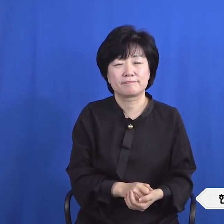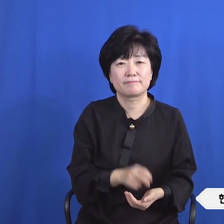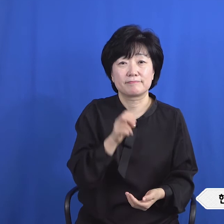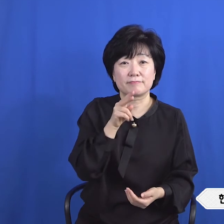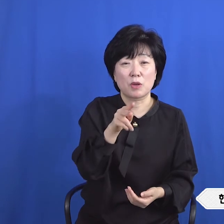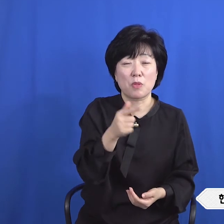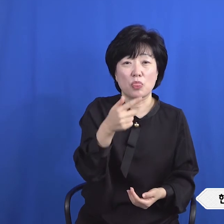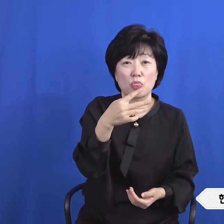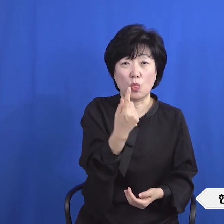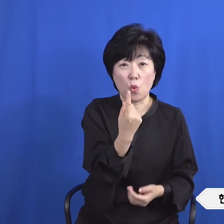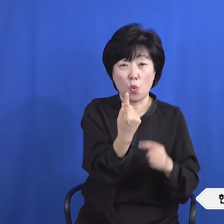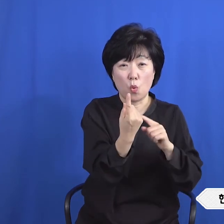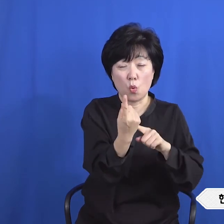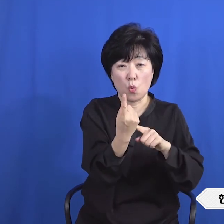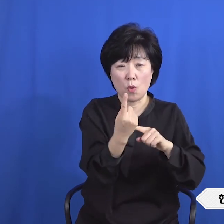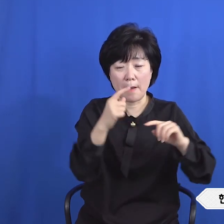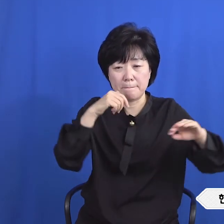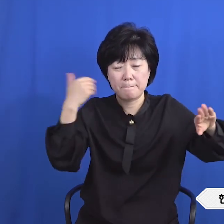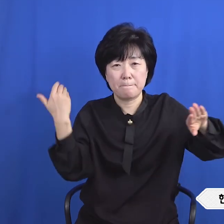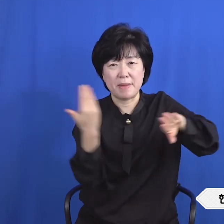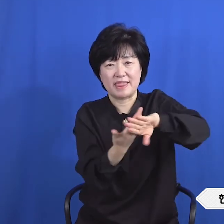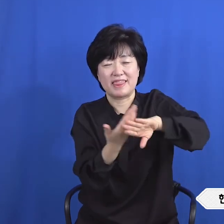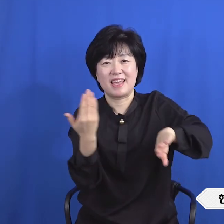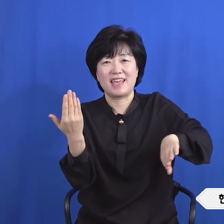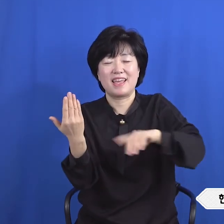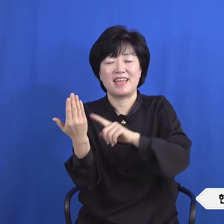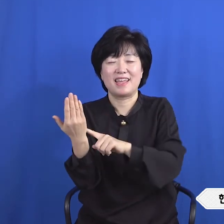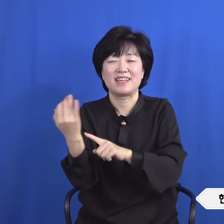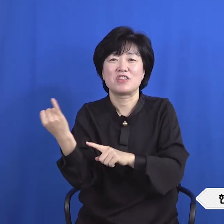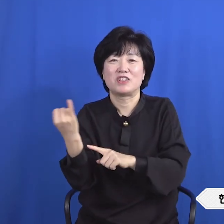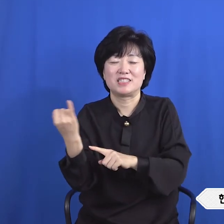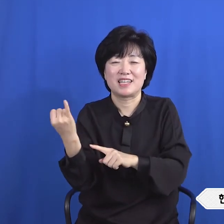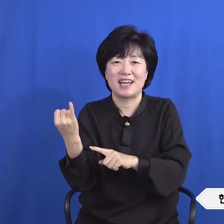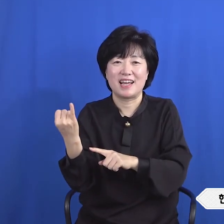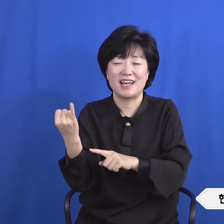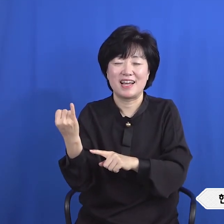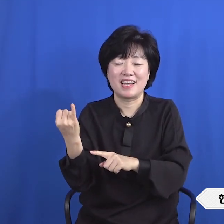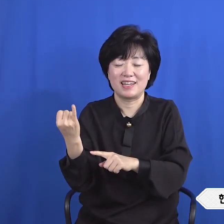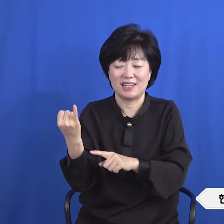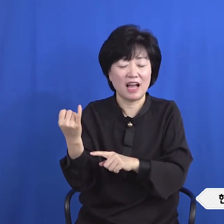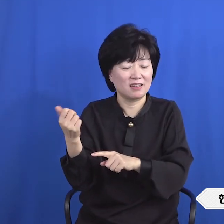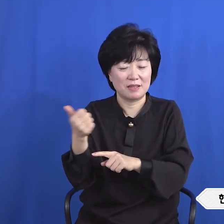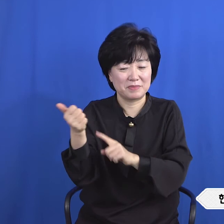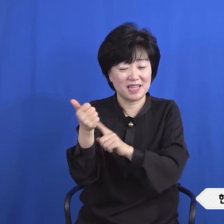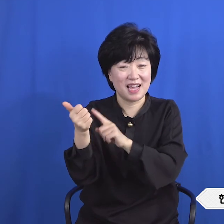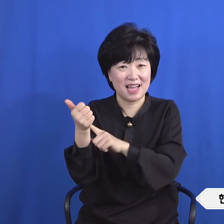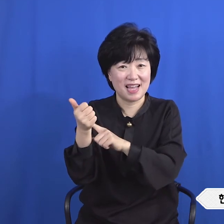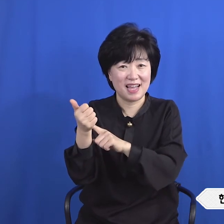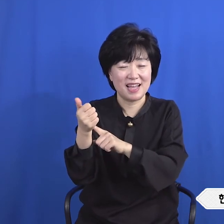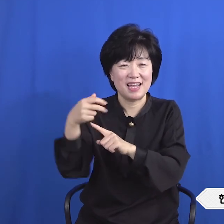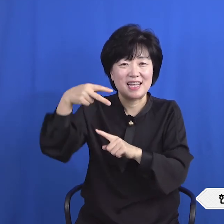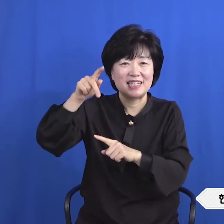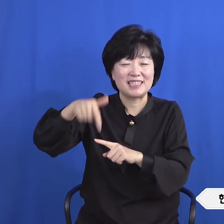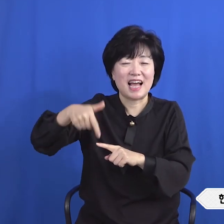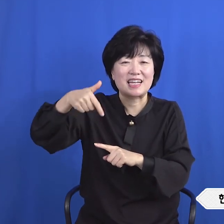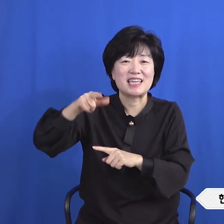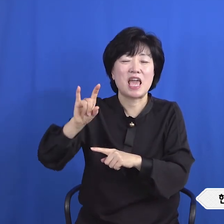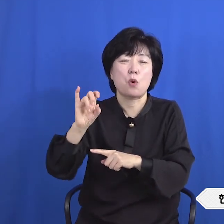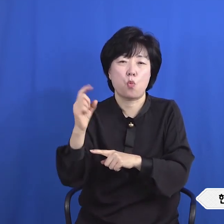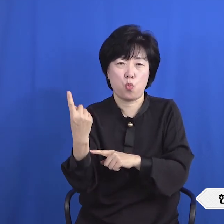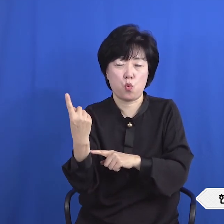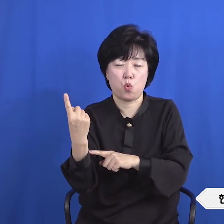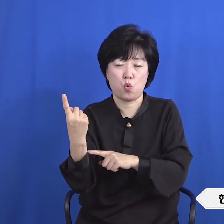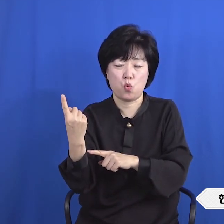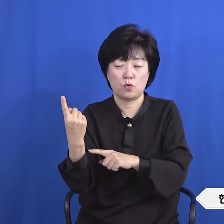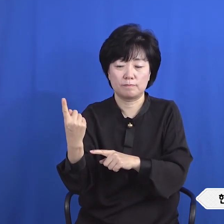마릴린 먼로와 꼭 반대되는 사람이 성경에 나오는데 삭개오입니다. 돈을 우상으로